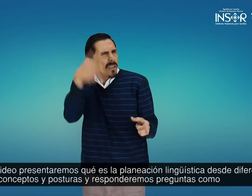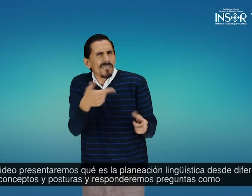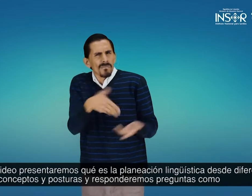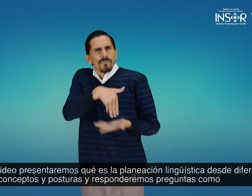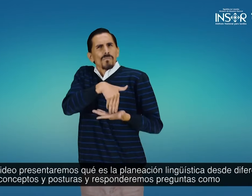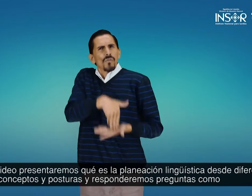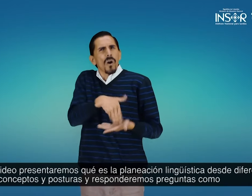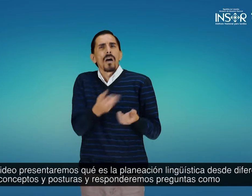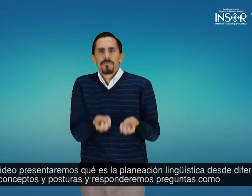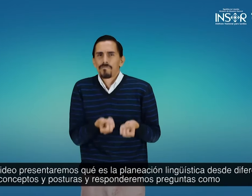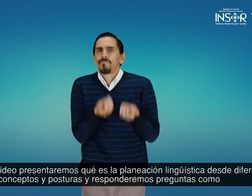siguientes.